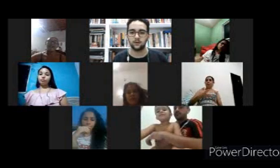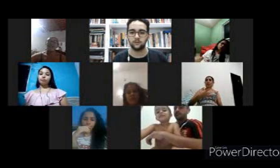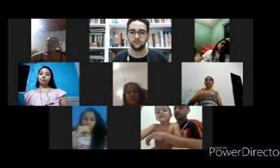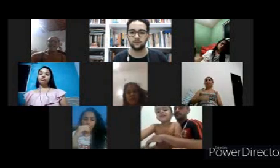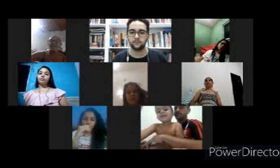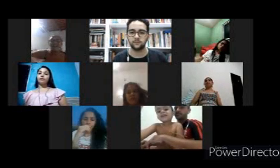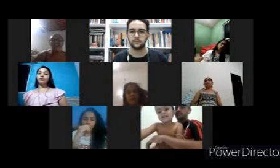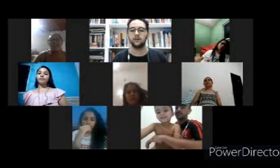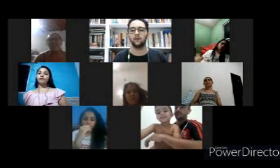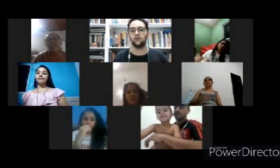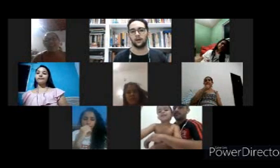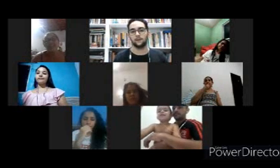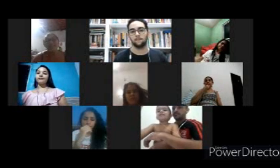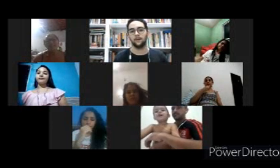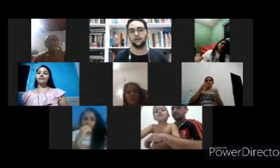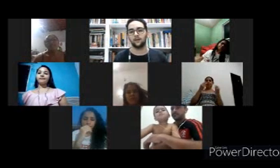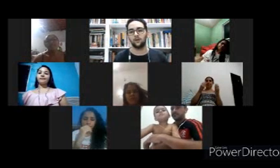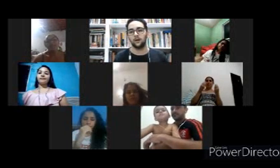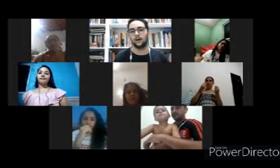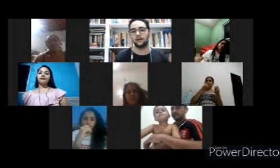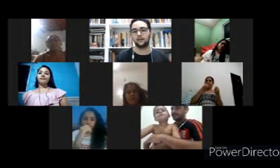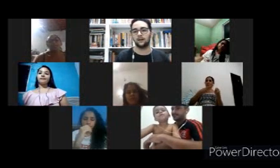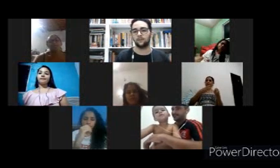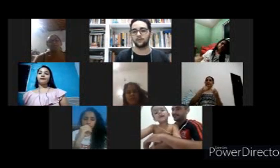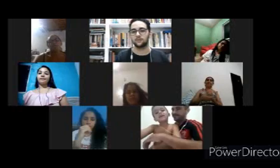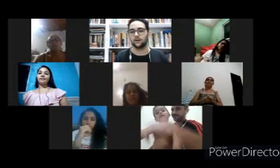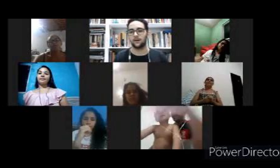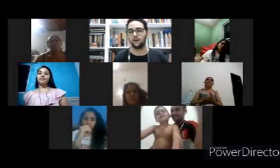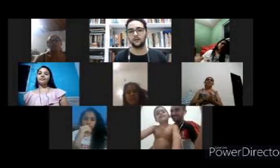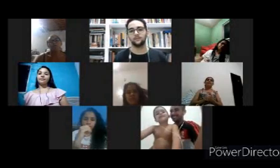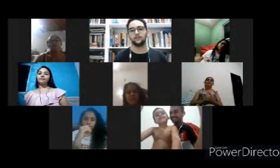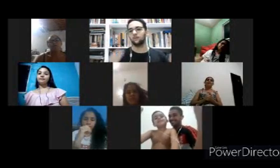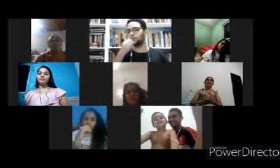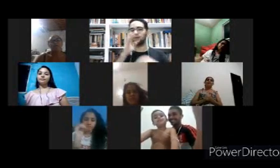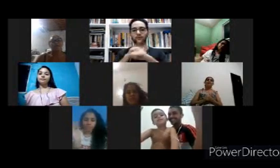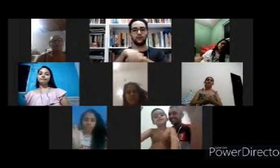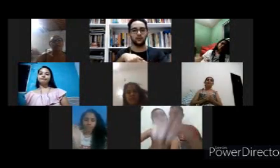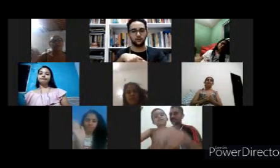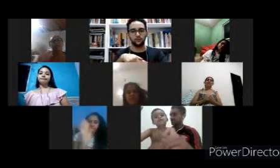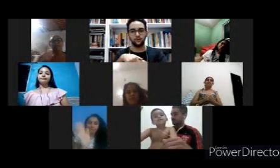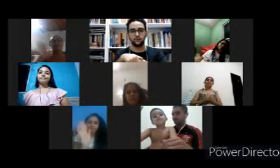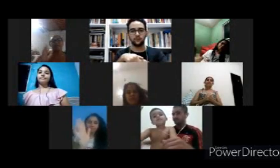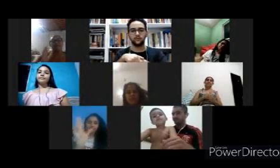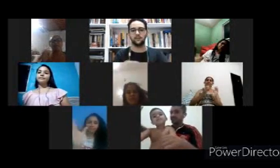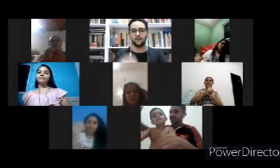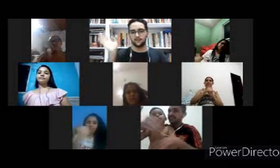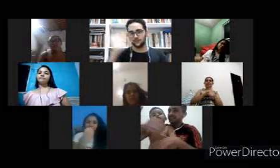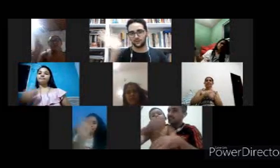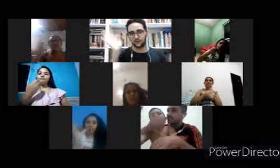Não? Ok. Então, até a próxima aula. Boa noite a todos.